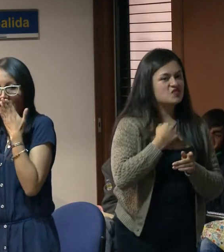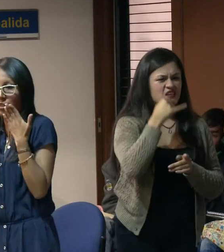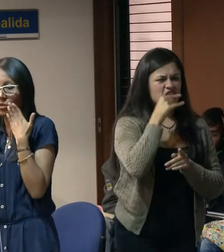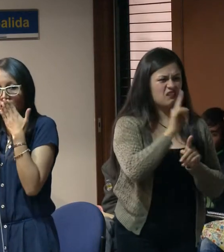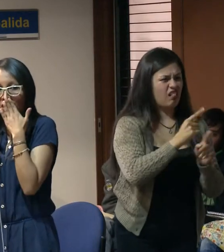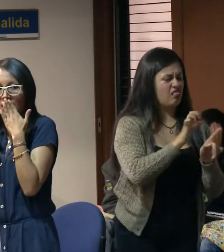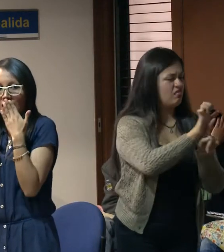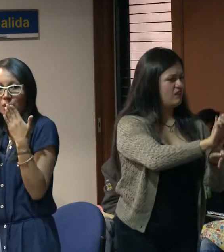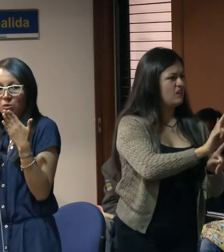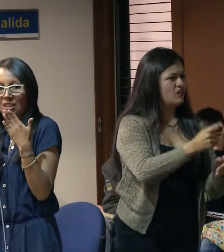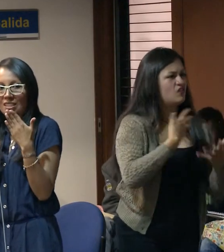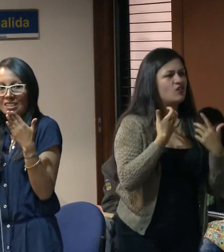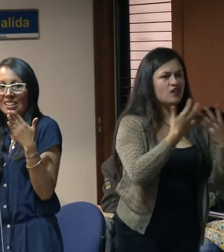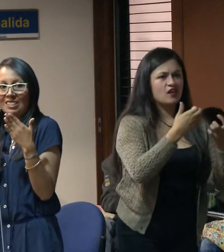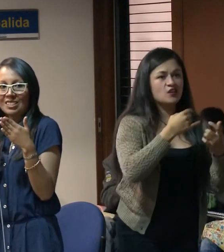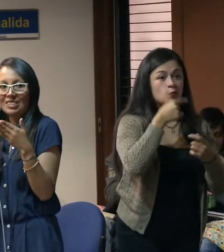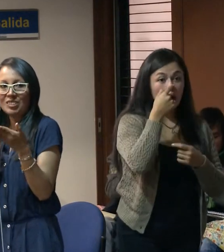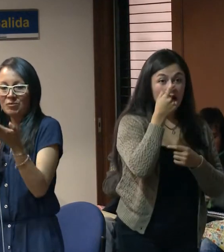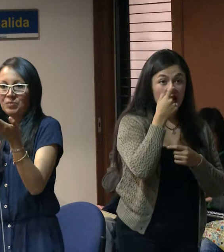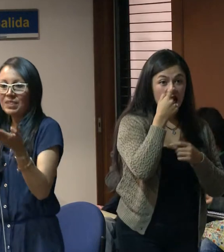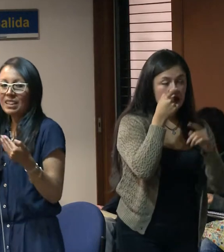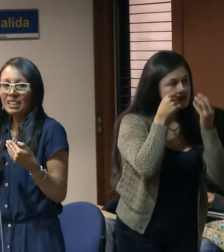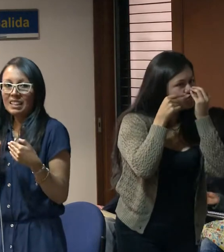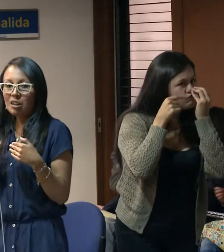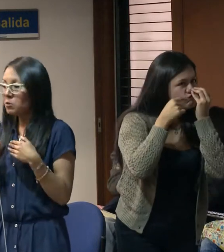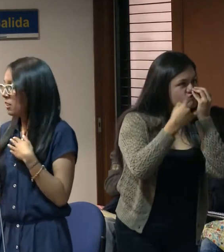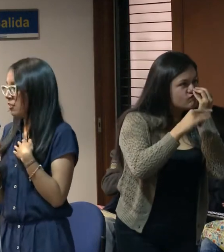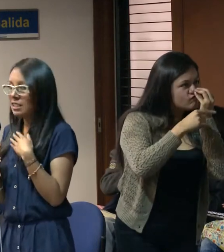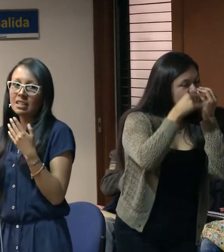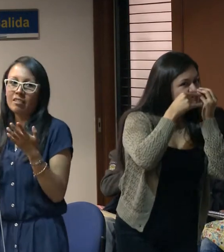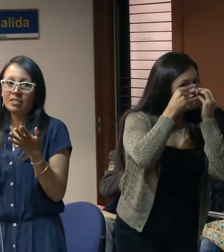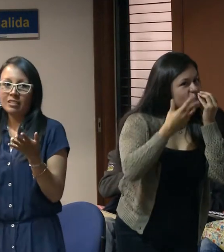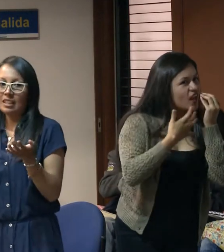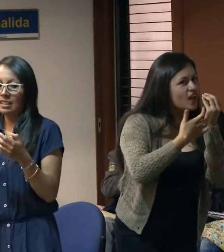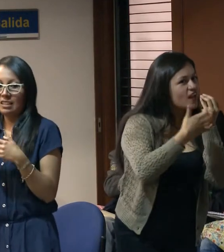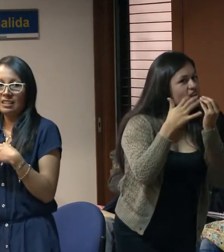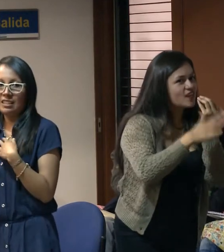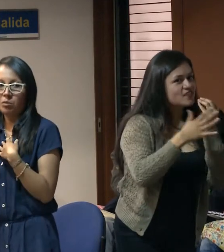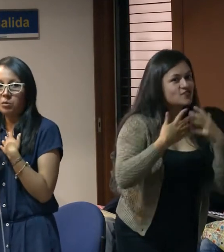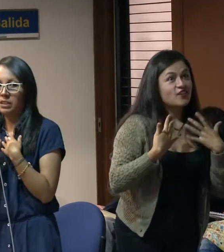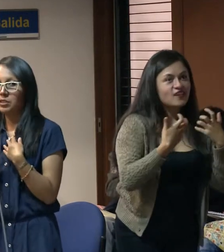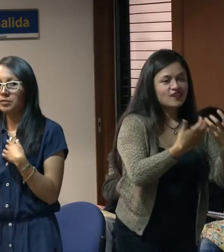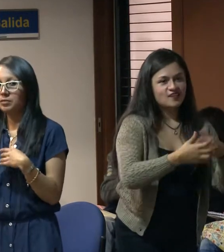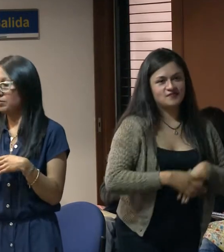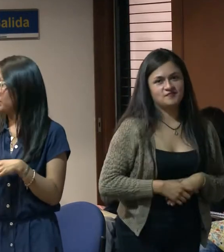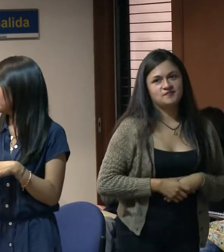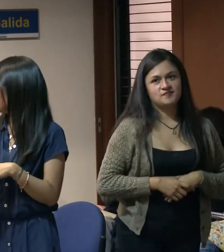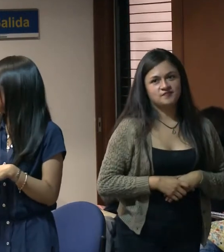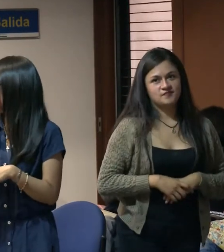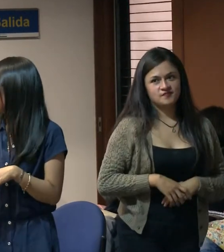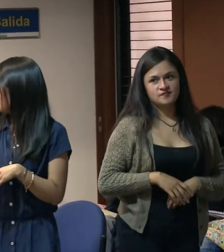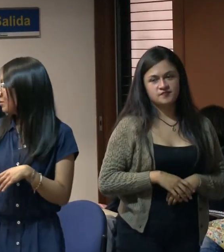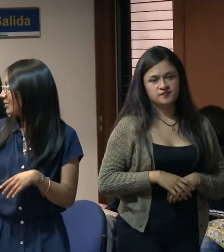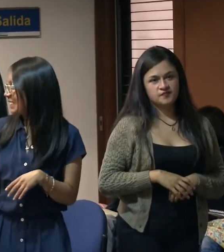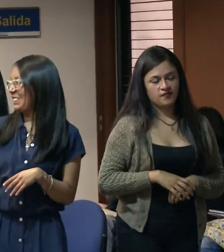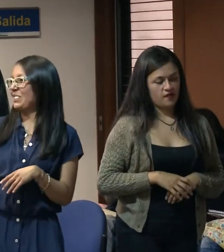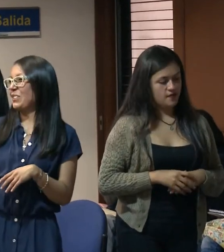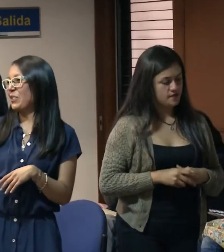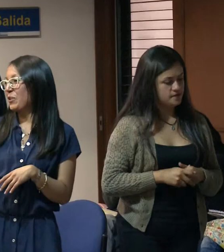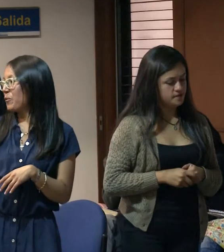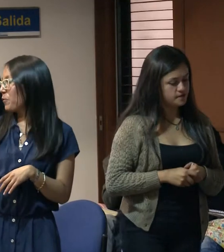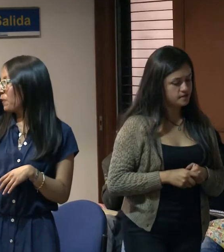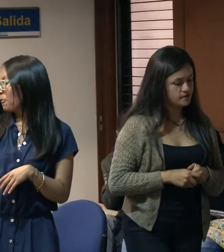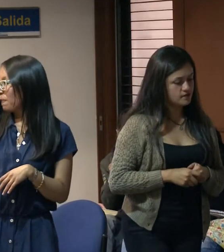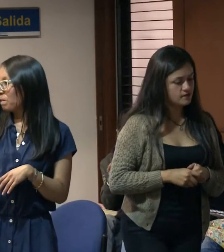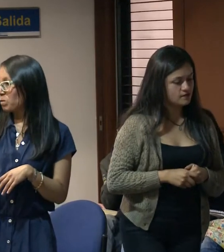no quitaban, no retiraban su nariz del muñeco que tenían en ese momento. Y al igual, por eso